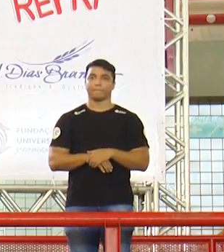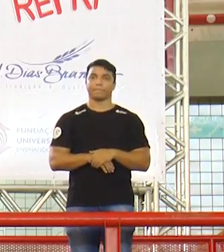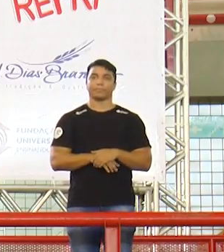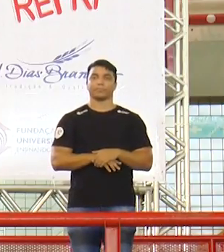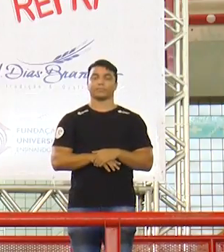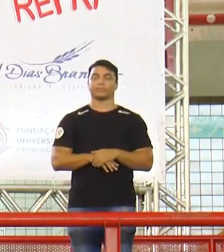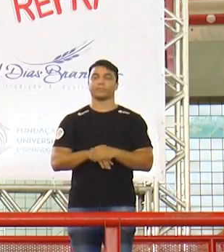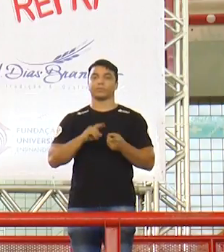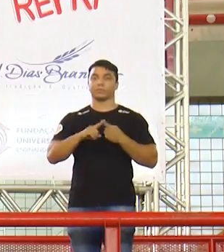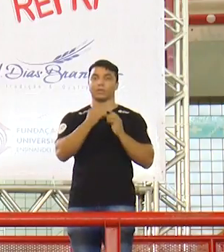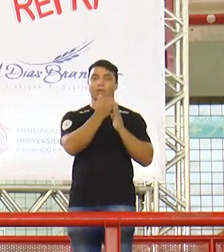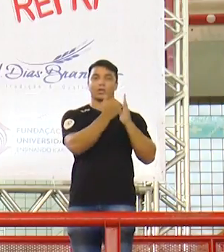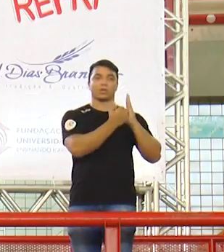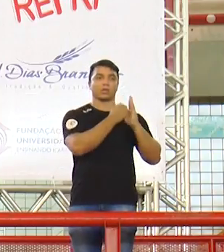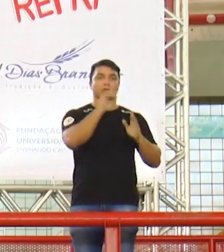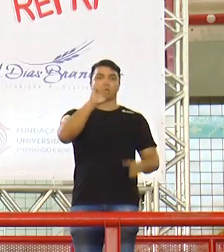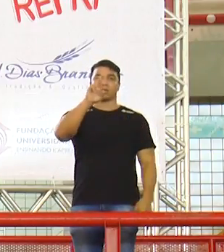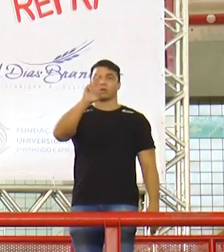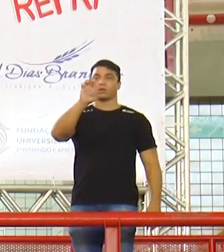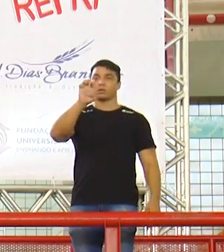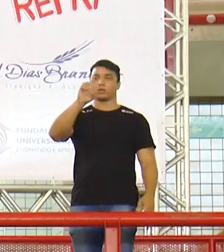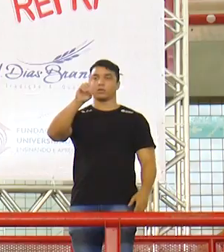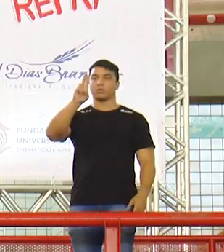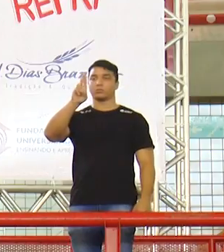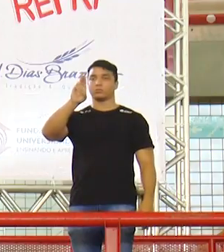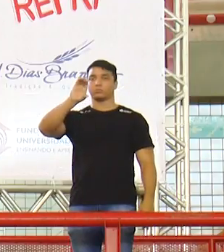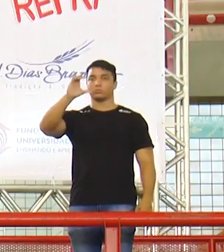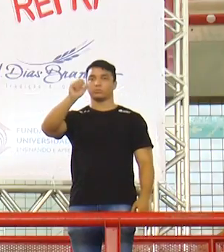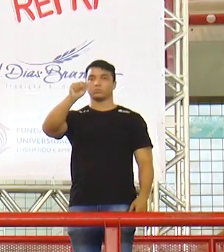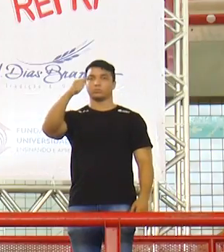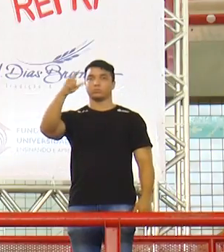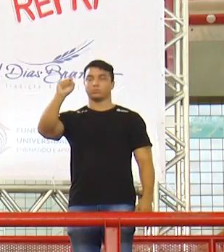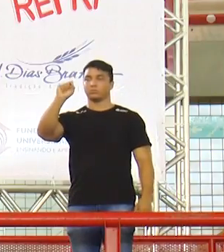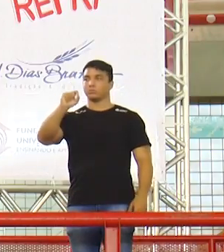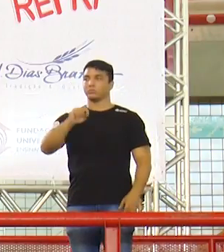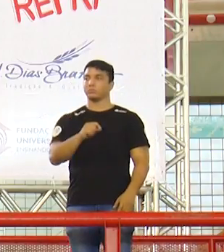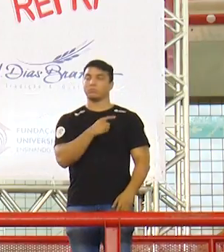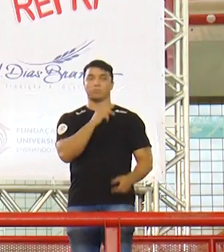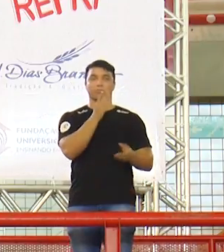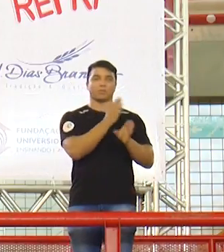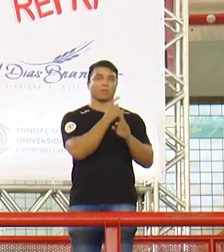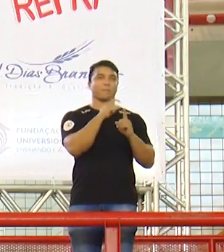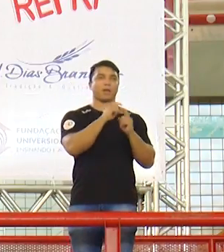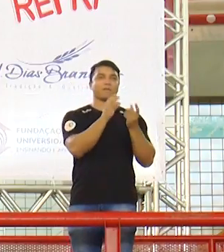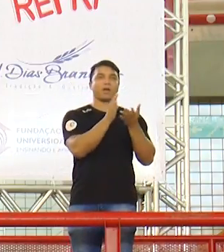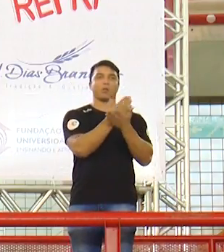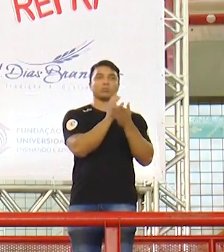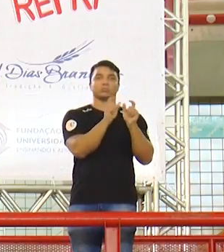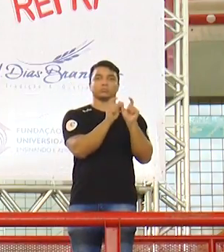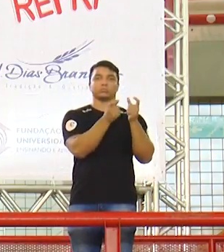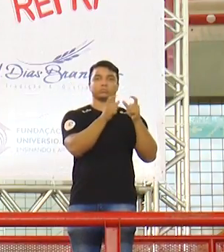Redução. Meu filho, tem palavra que é enorme. Aí você reduz e nessa redução cria novas